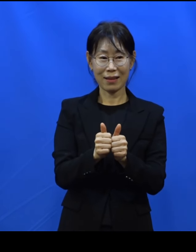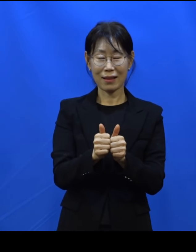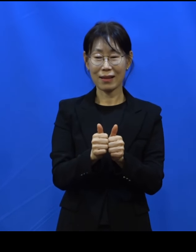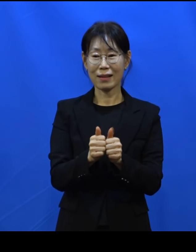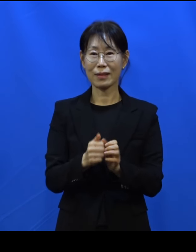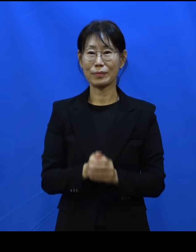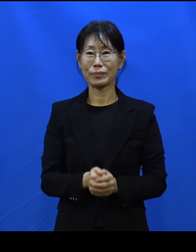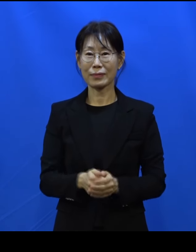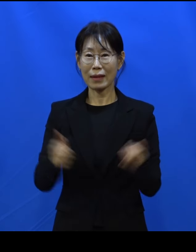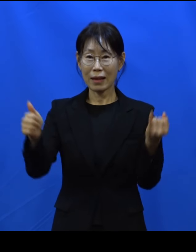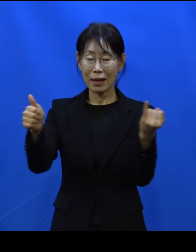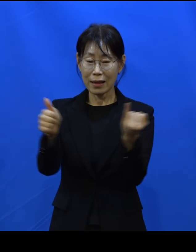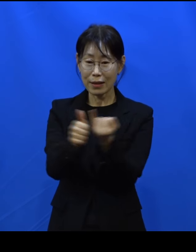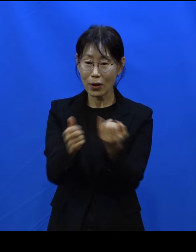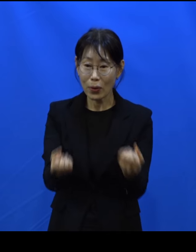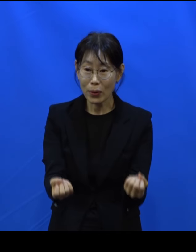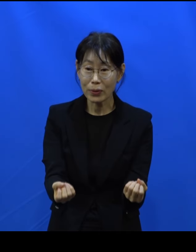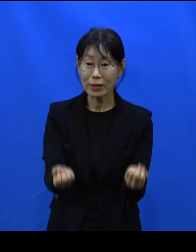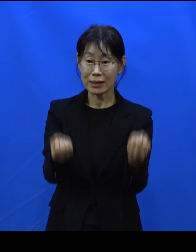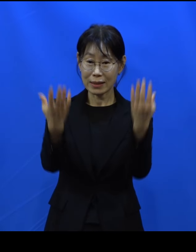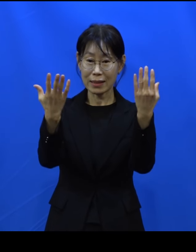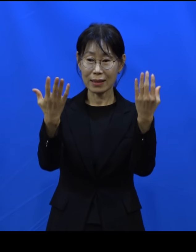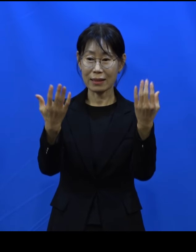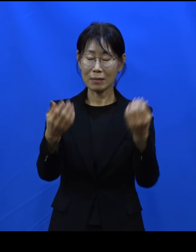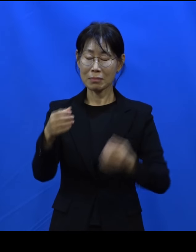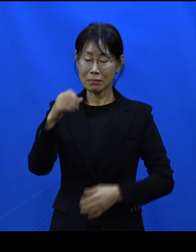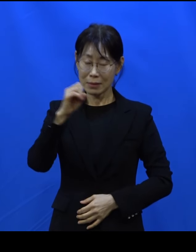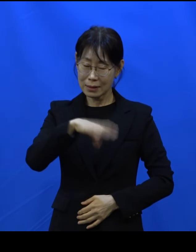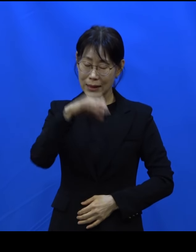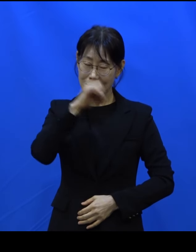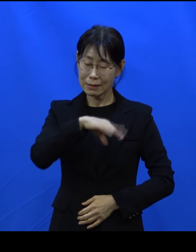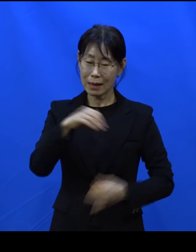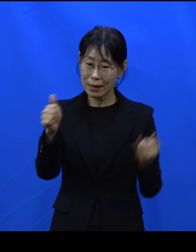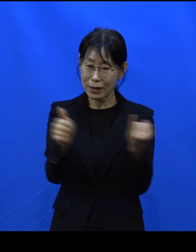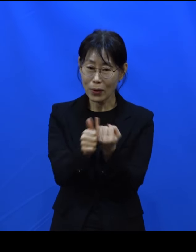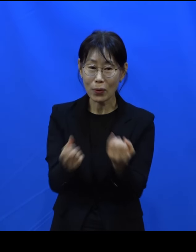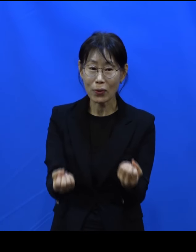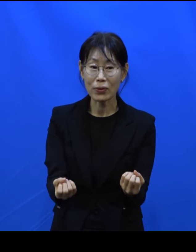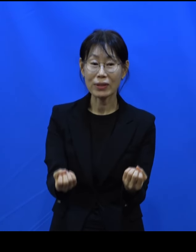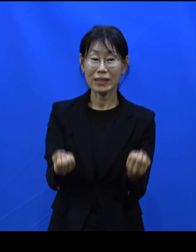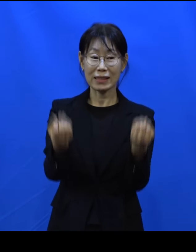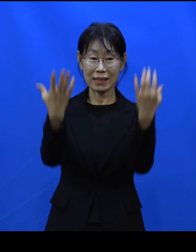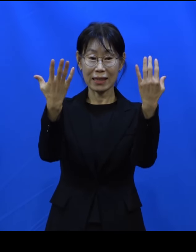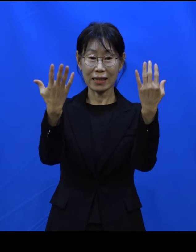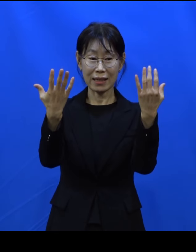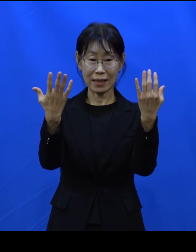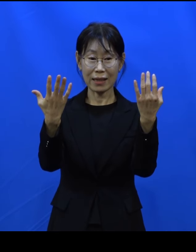자, 결혼식 장면이지만 단순한 결혼식이 아닙니다. 예식이기보다